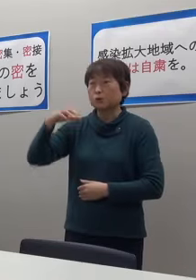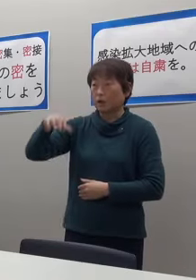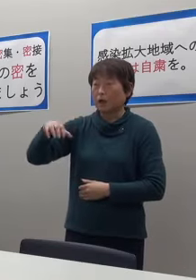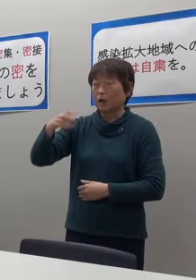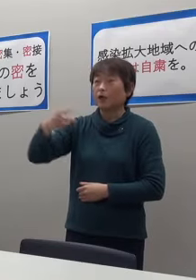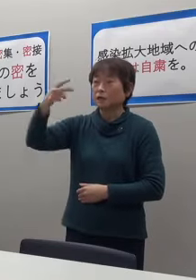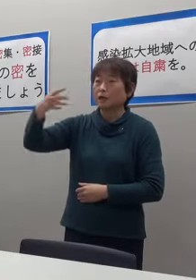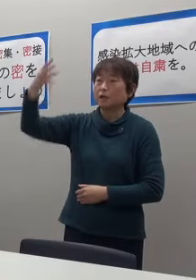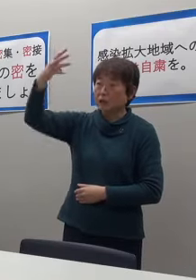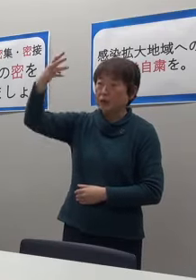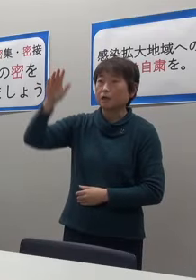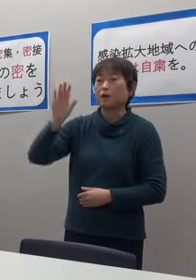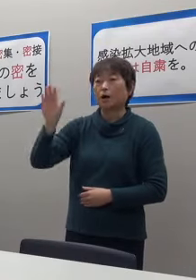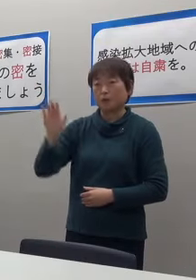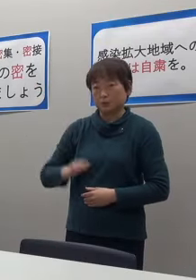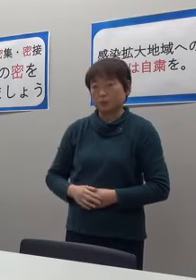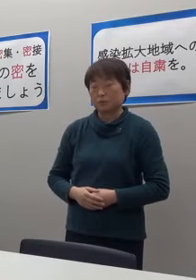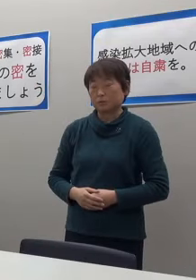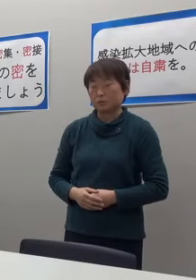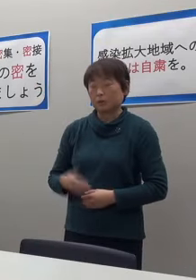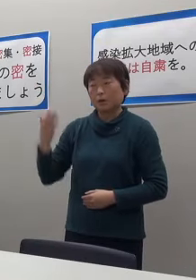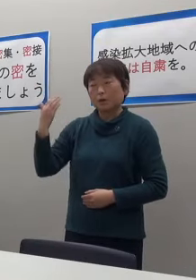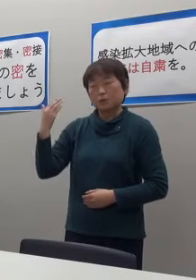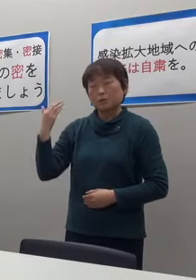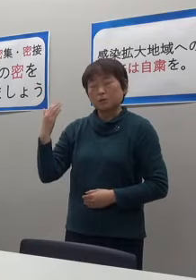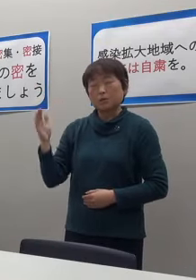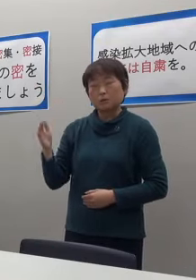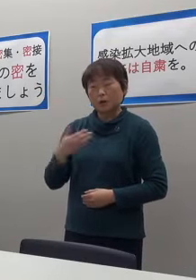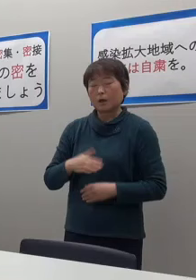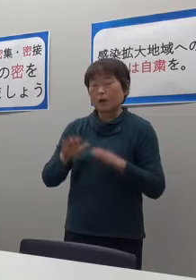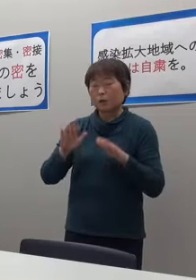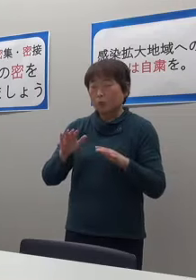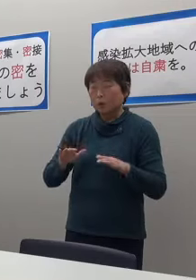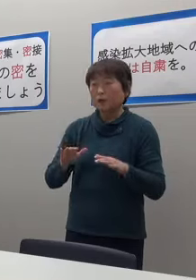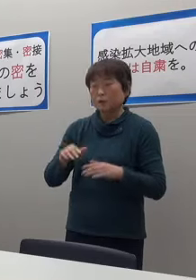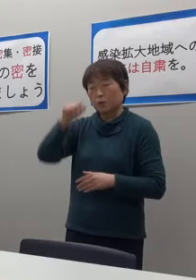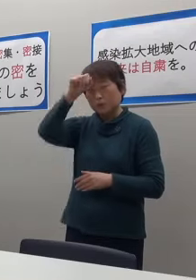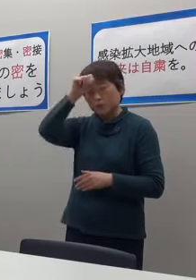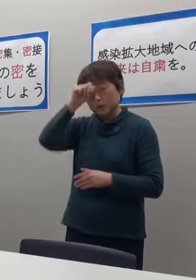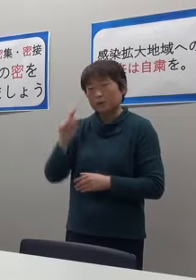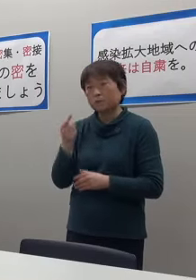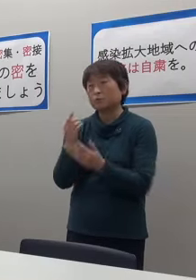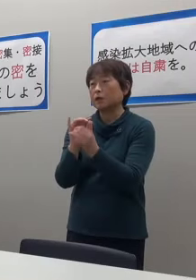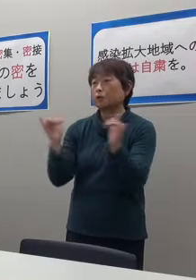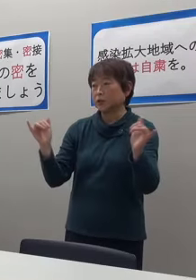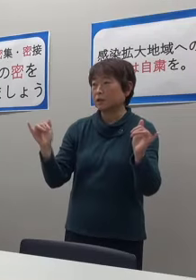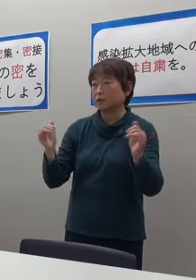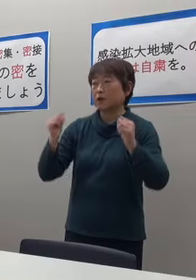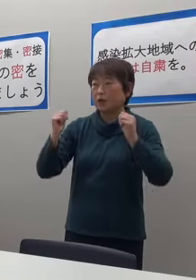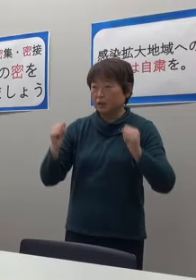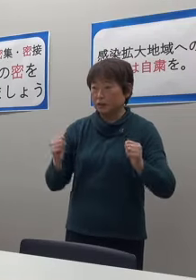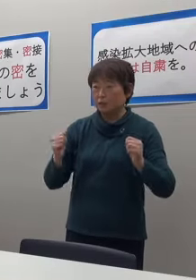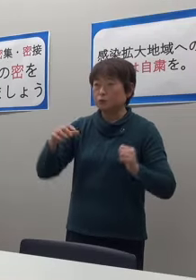。ですので、先ほどからその今回の、まあ、患者さんたちがこうおられるその場